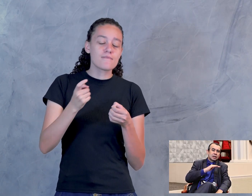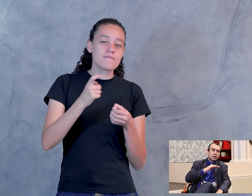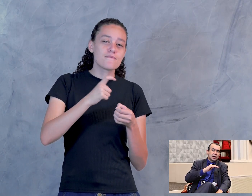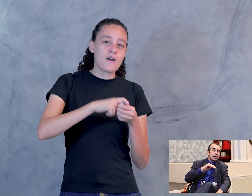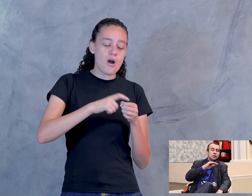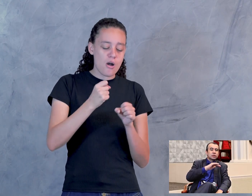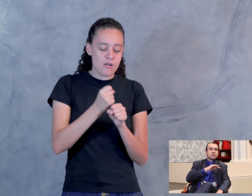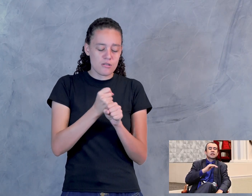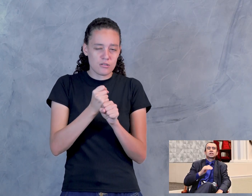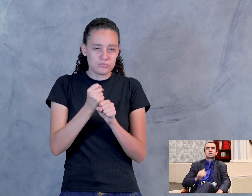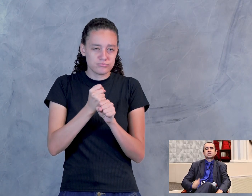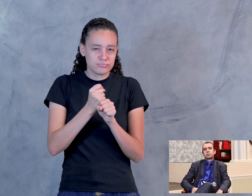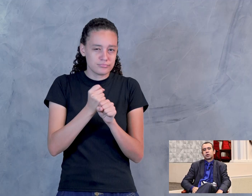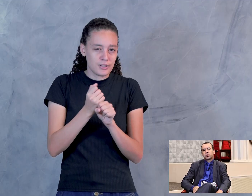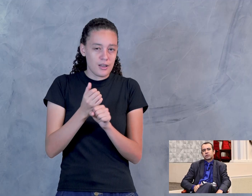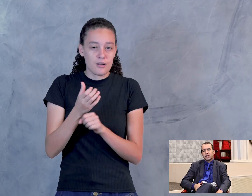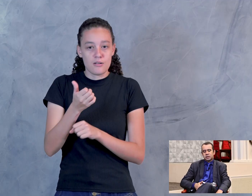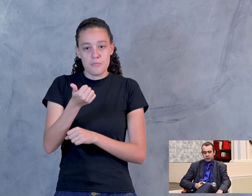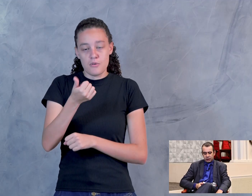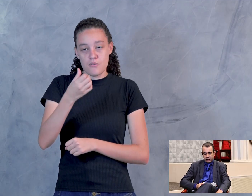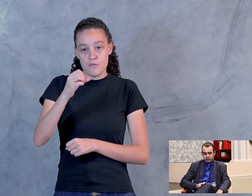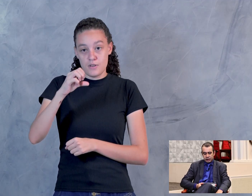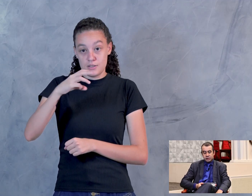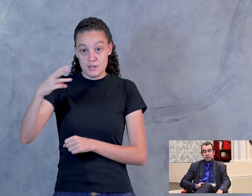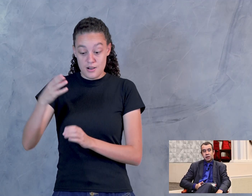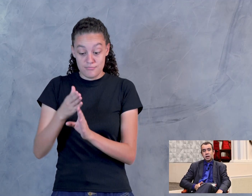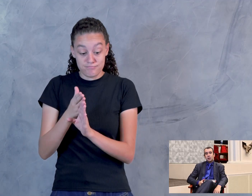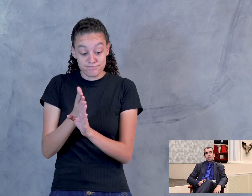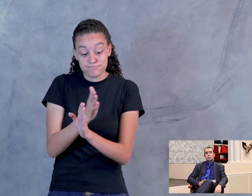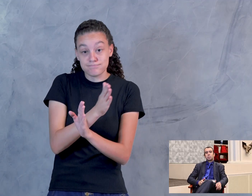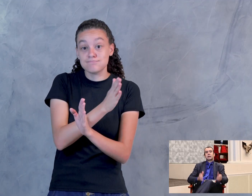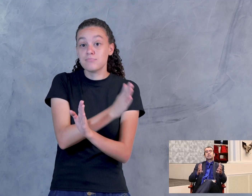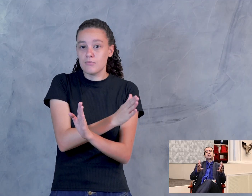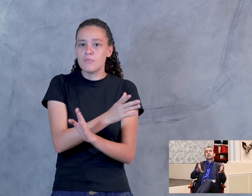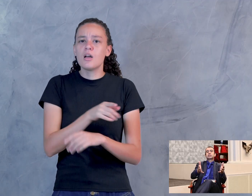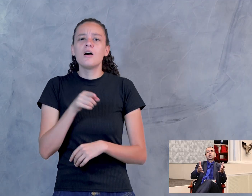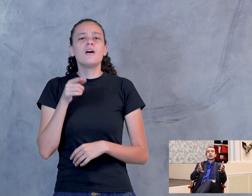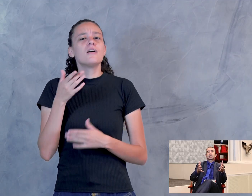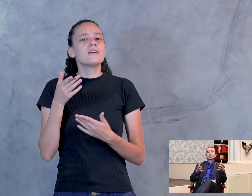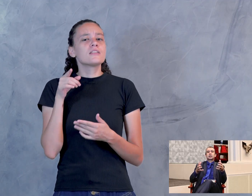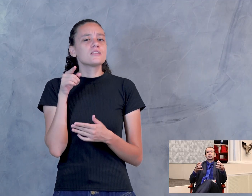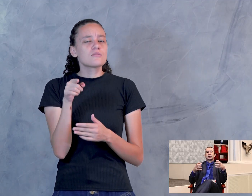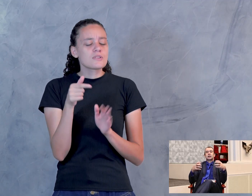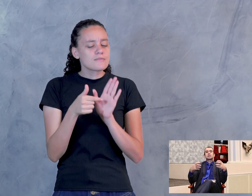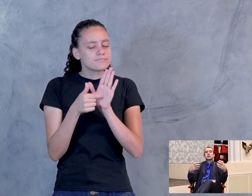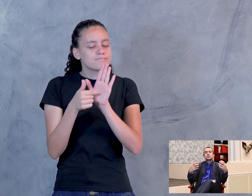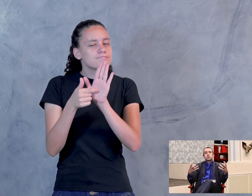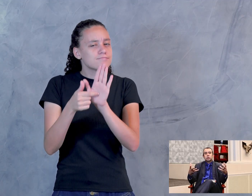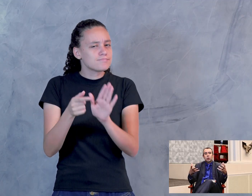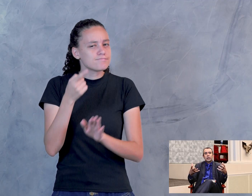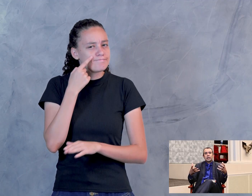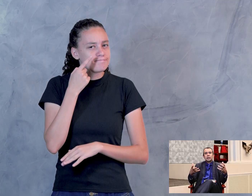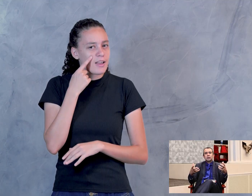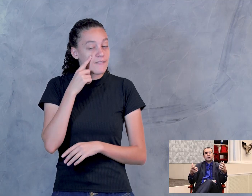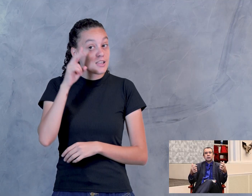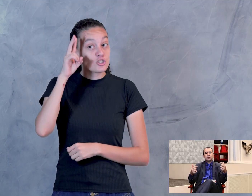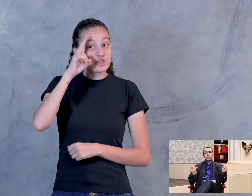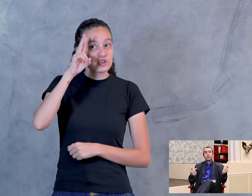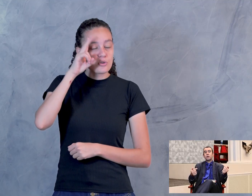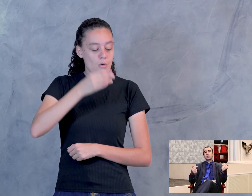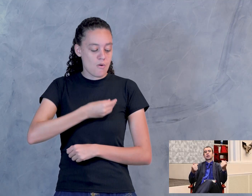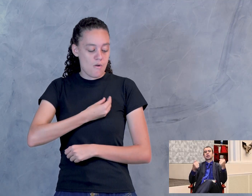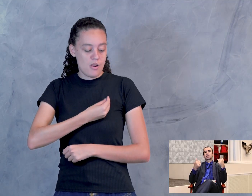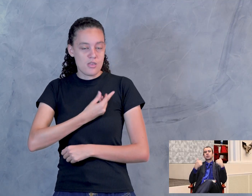a anos antes de 1933 para te deixar aqui essa história